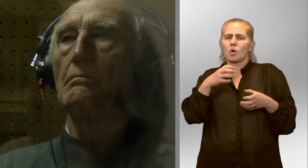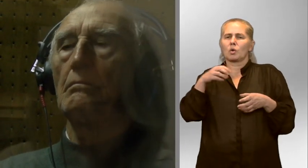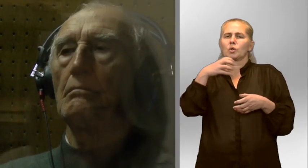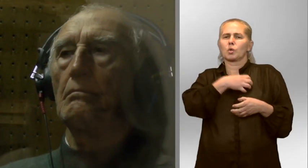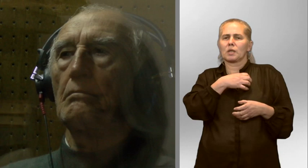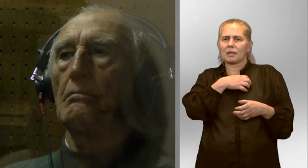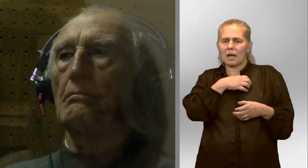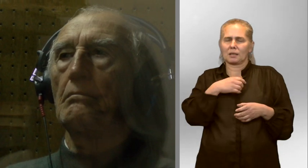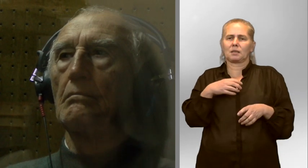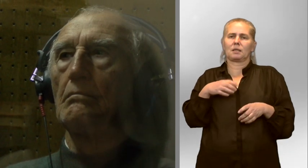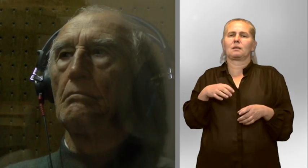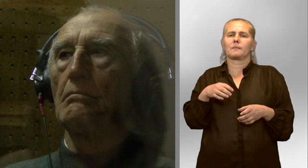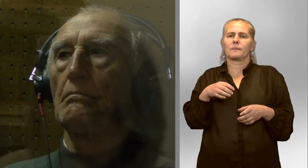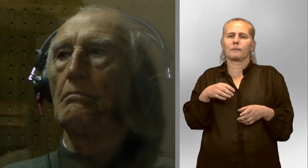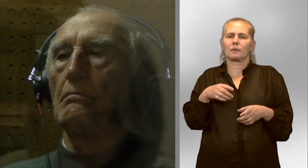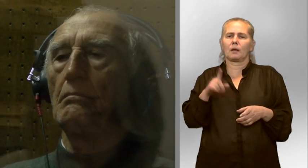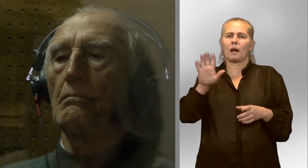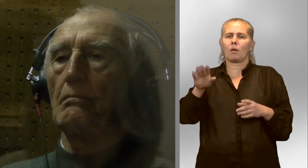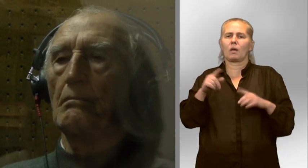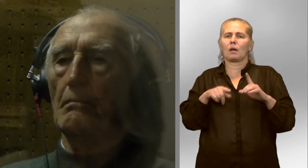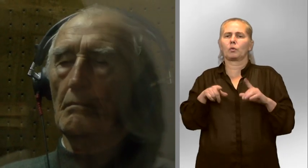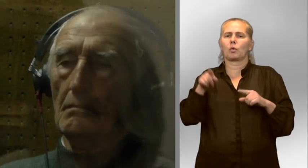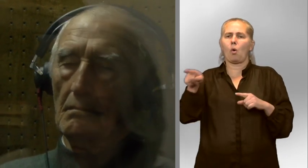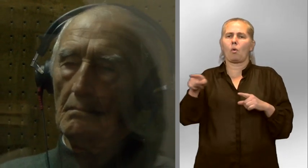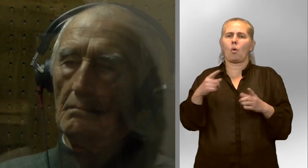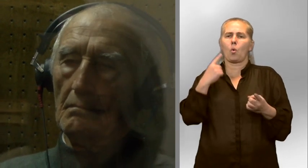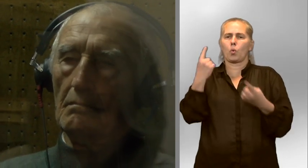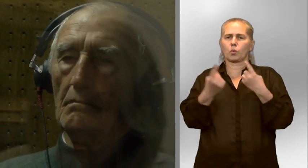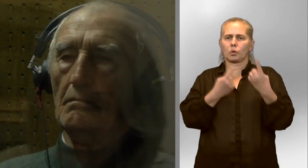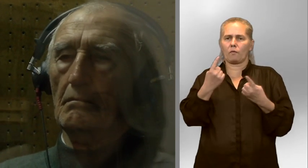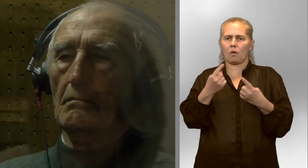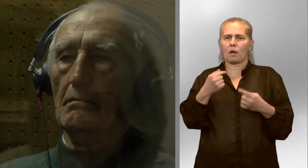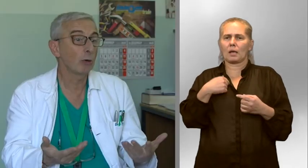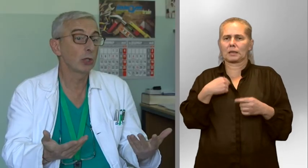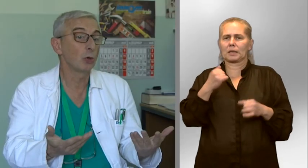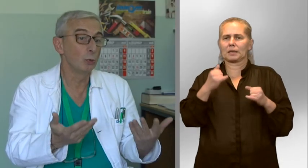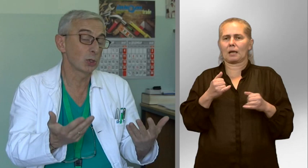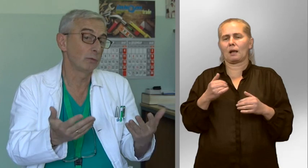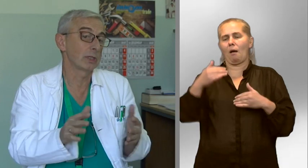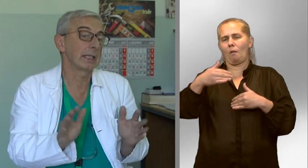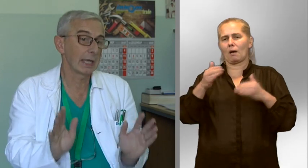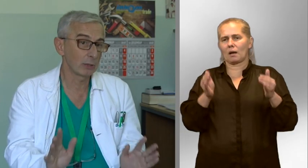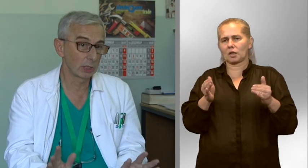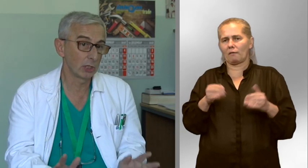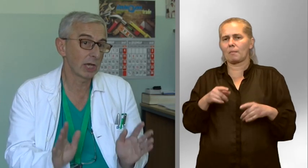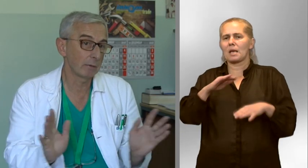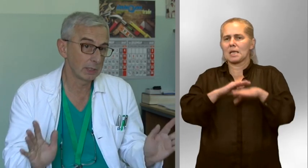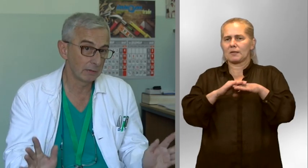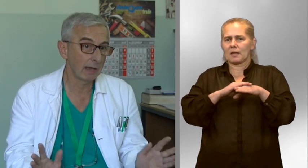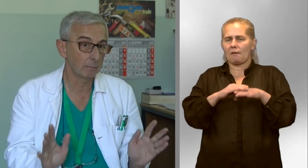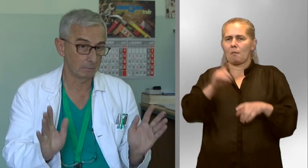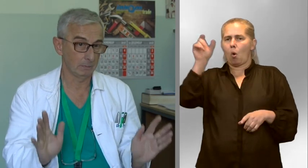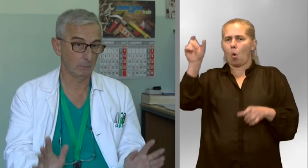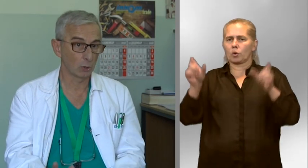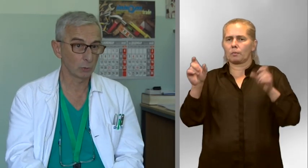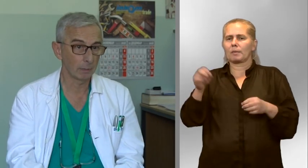veće poteškoće u resocijalizaciji samog pacijenta nego ako je to uslovno. Sada ja se ograničavam i